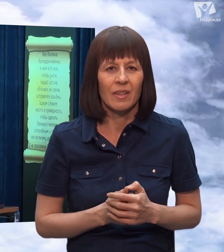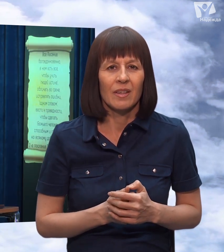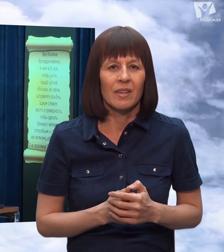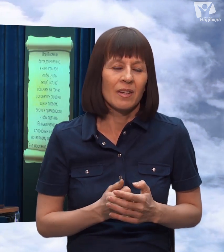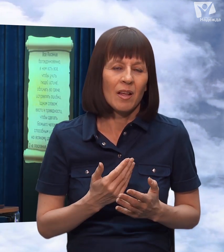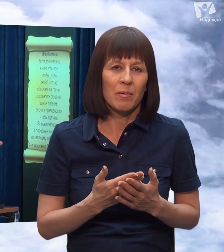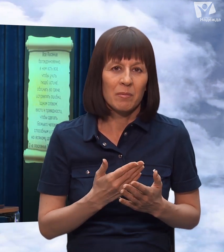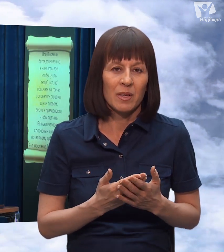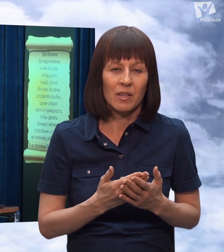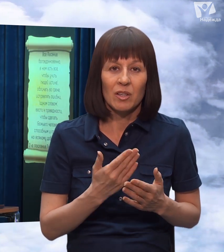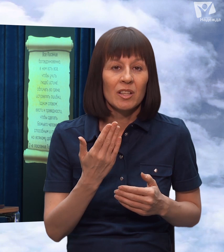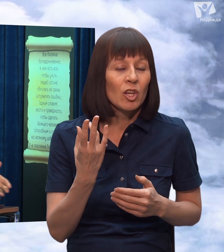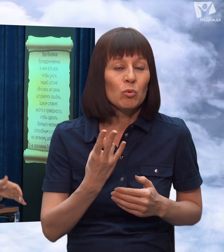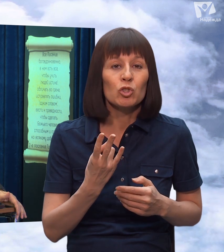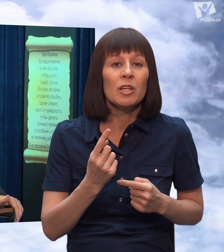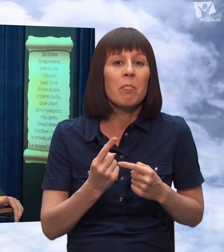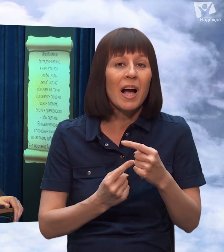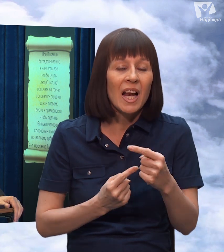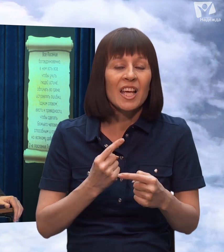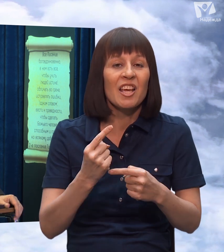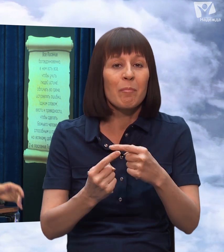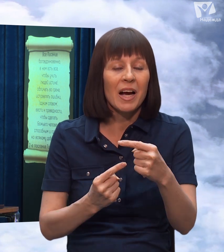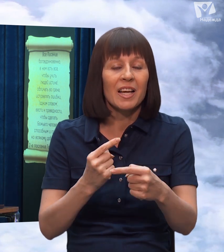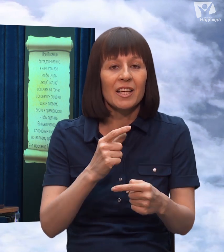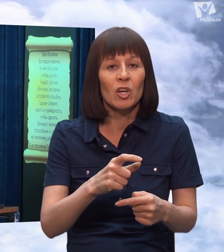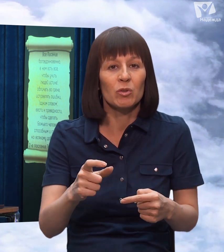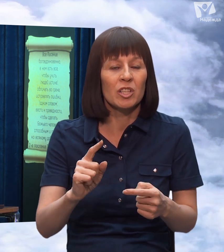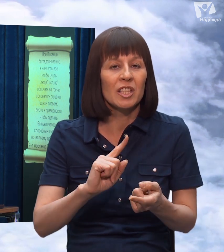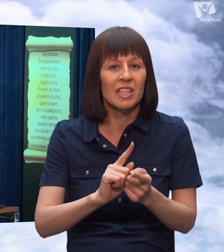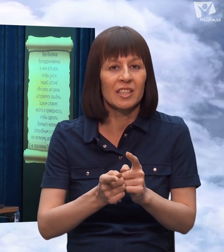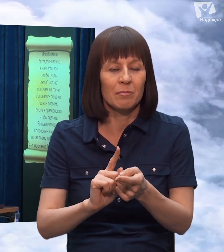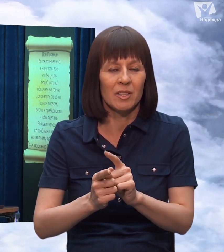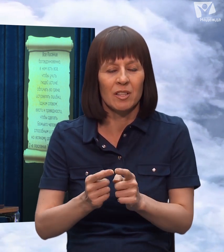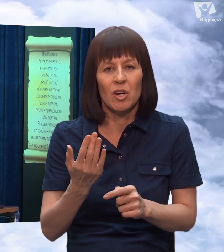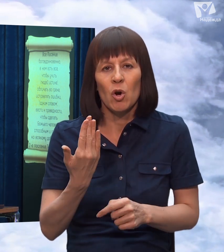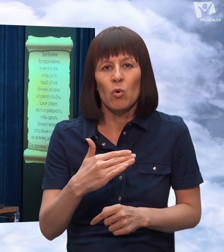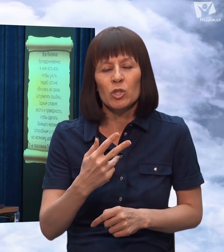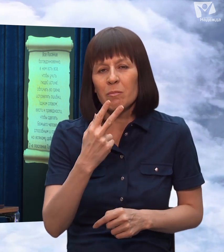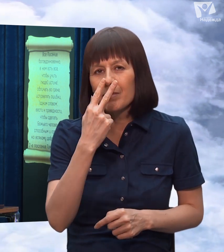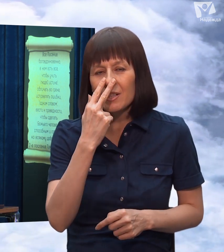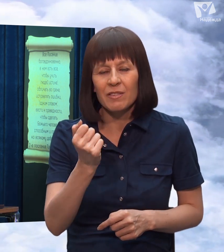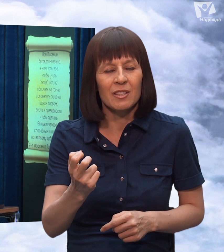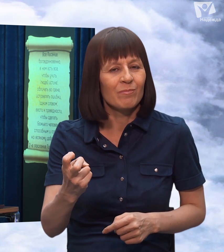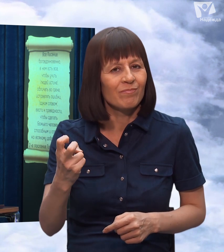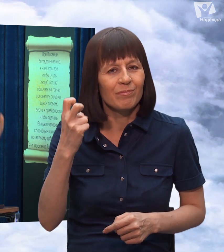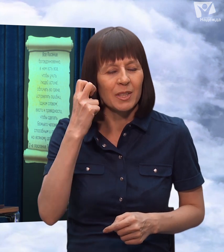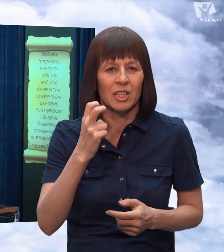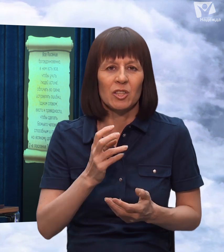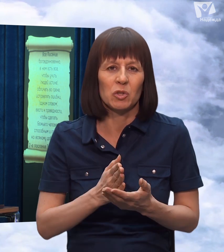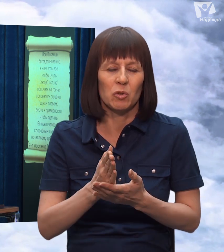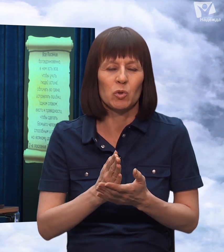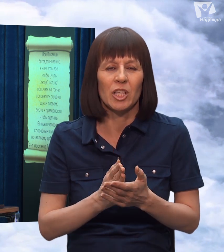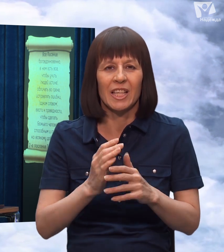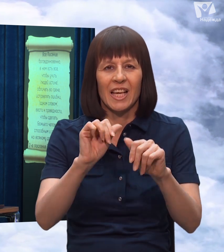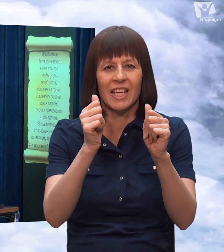читает книгу второзаконие и дальше вот как написано что вы то не соответствуете вот этим божественным